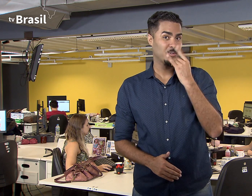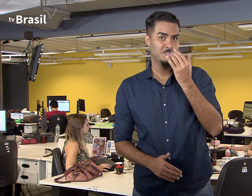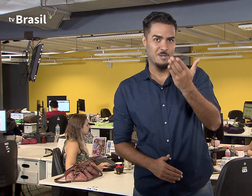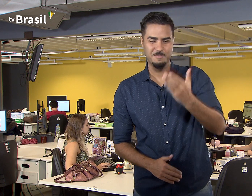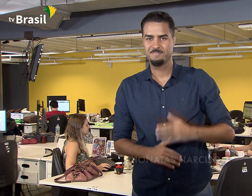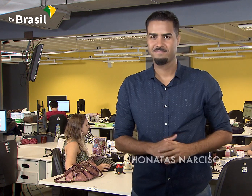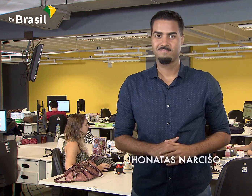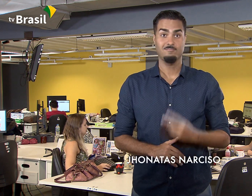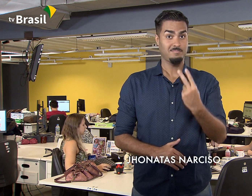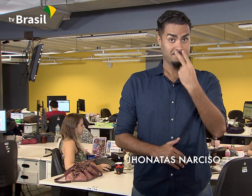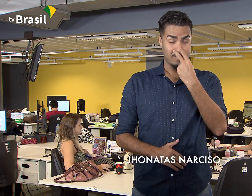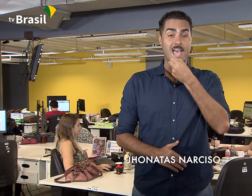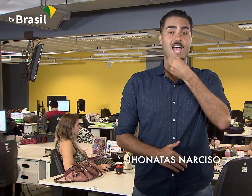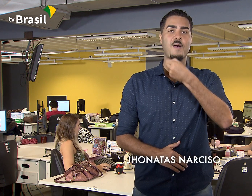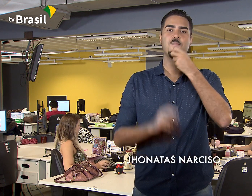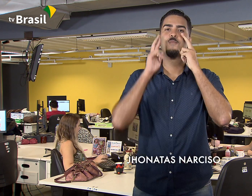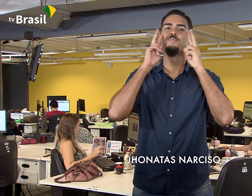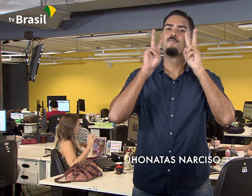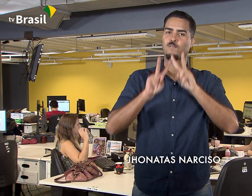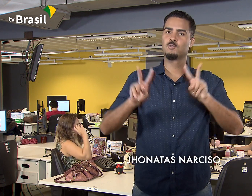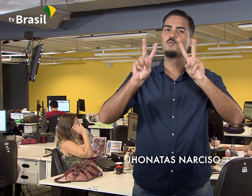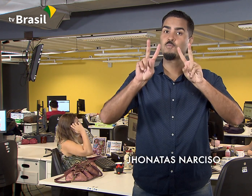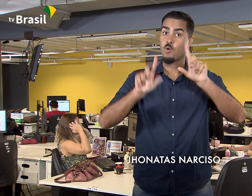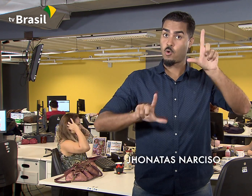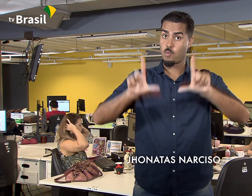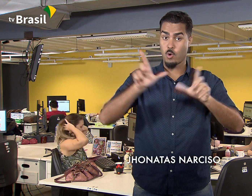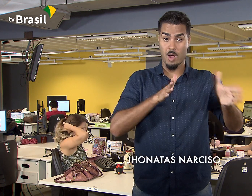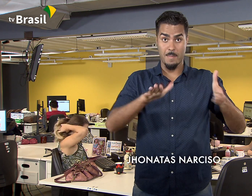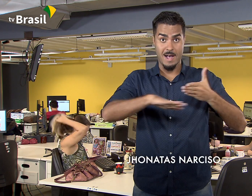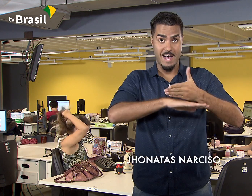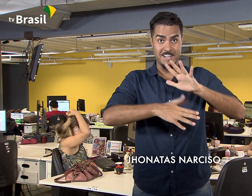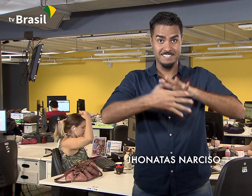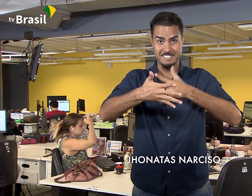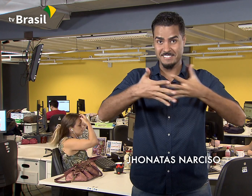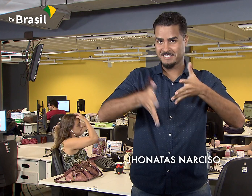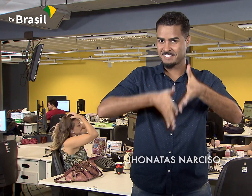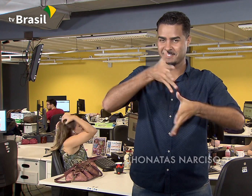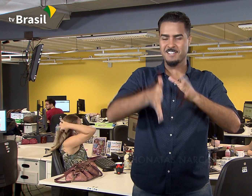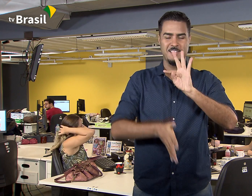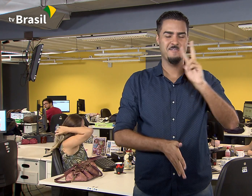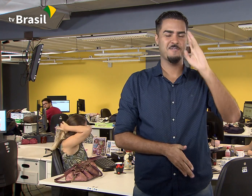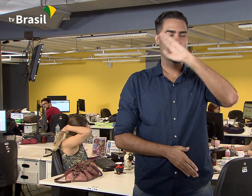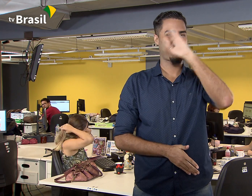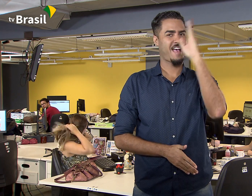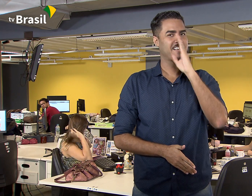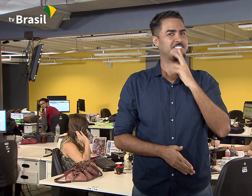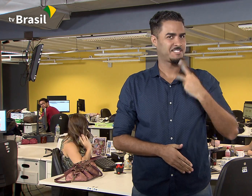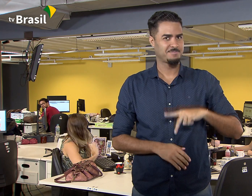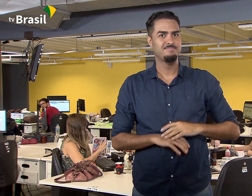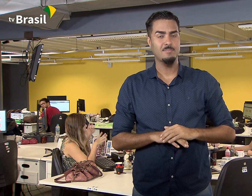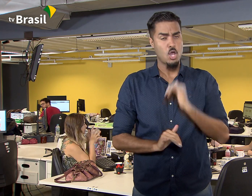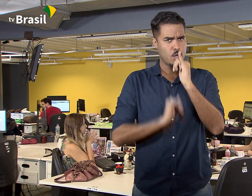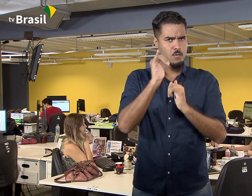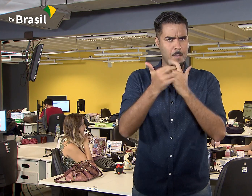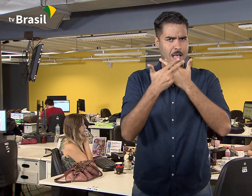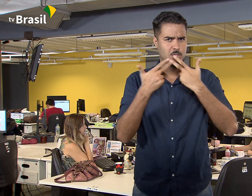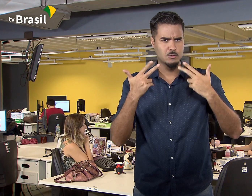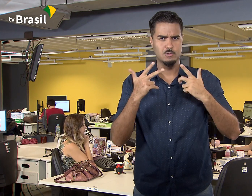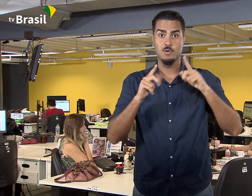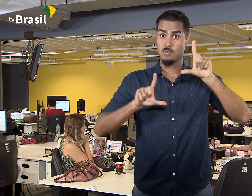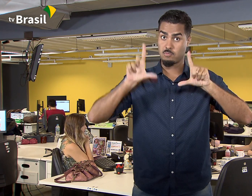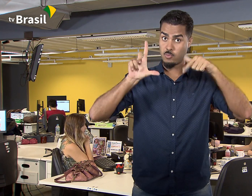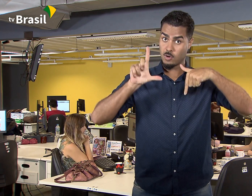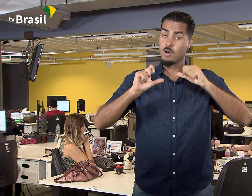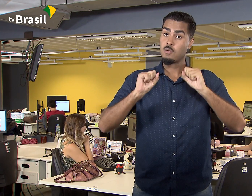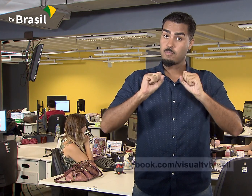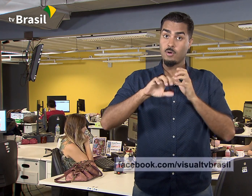Olá, bom dia! Você está assistindo ao Repórter Visual, um programa acessível da TV Brasil. E as novidades sobre o nosso